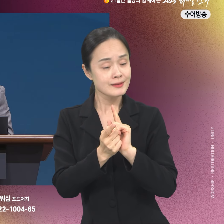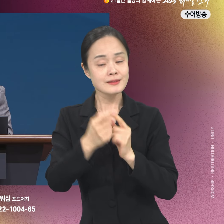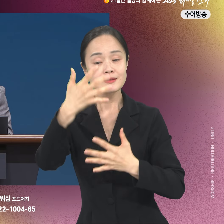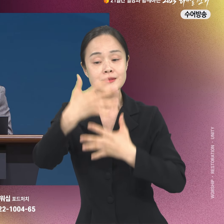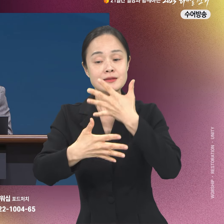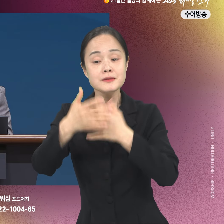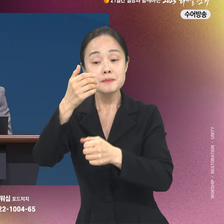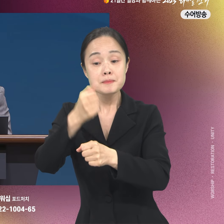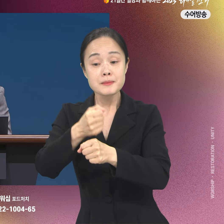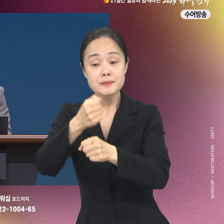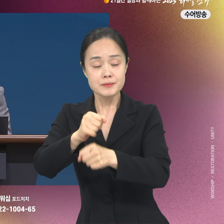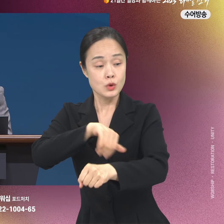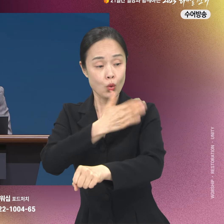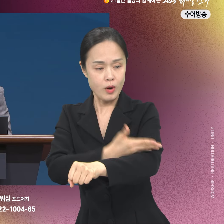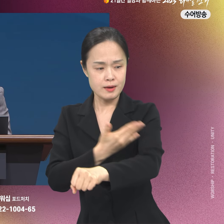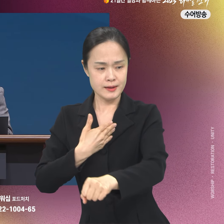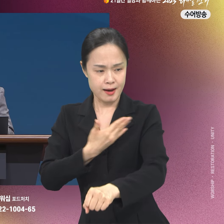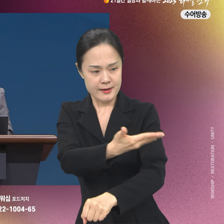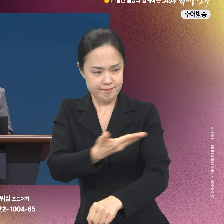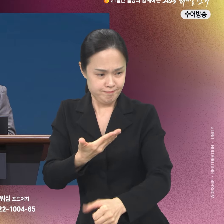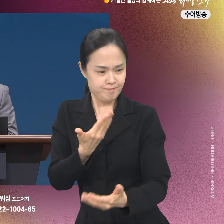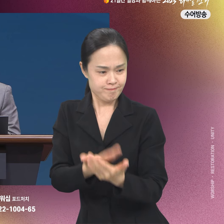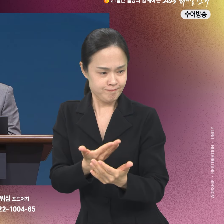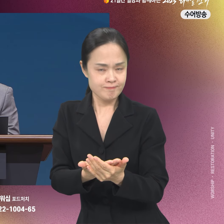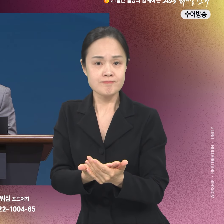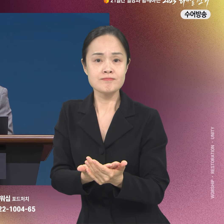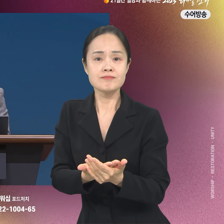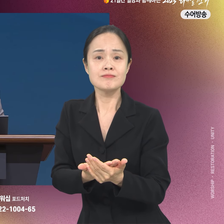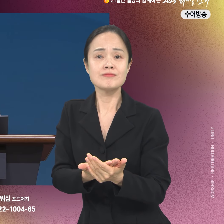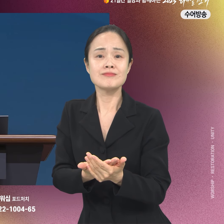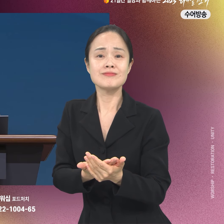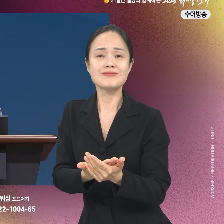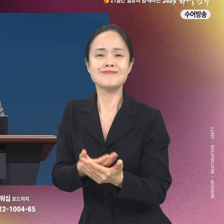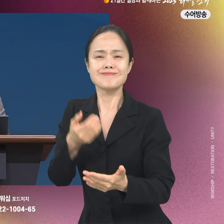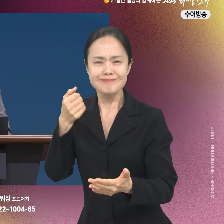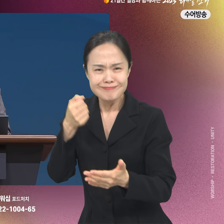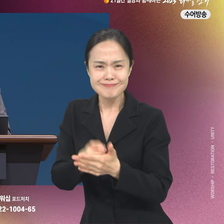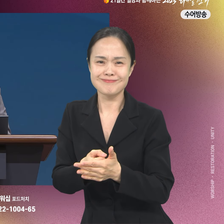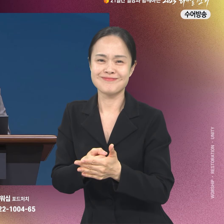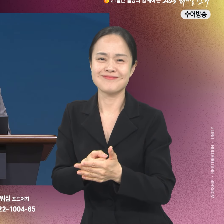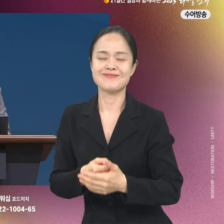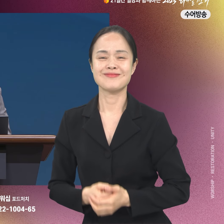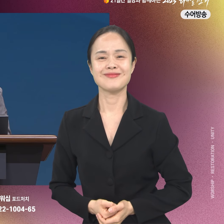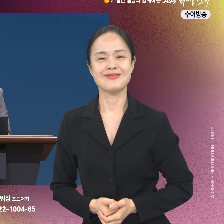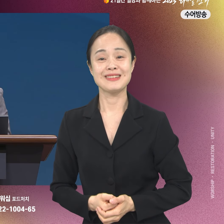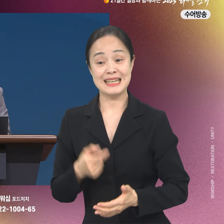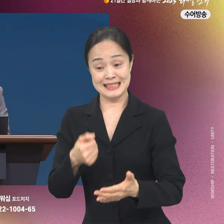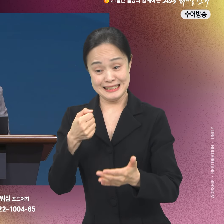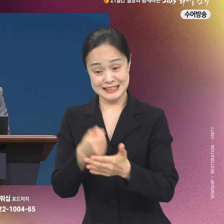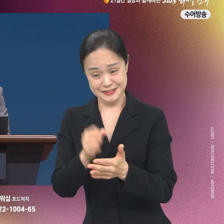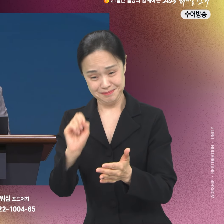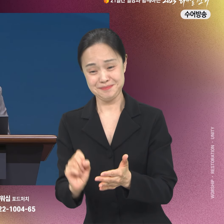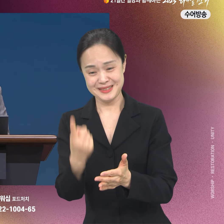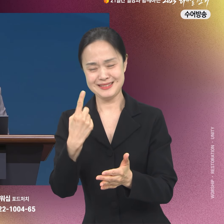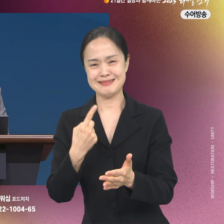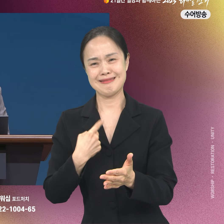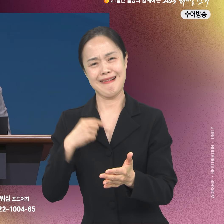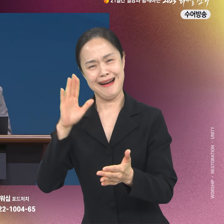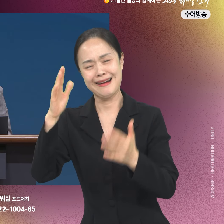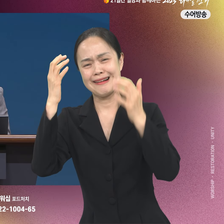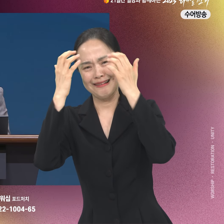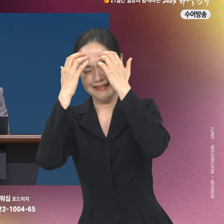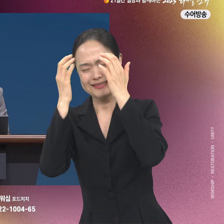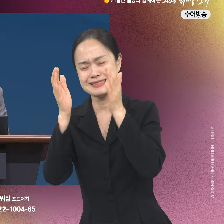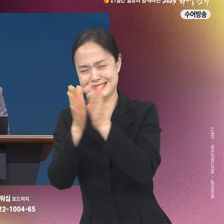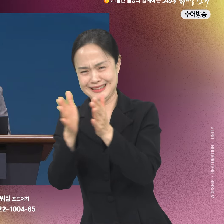그 결정을 한 순간이 이제 다시 고난의 시작인데요. 근데 그분들은 얼마나 좋았을까요? 돈